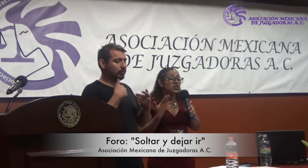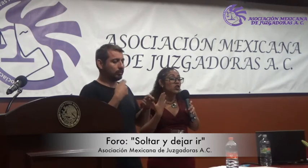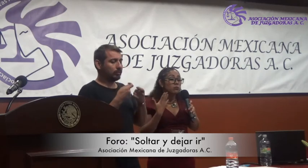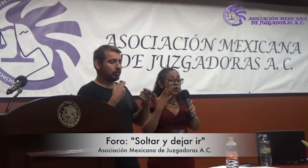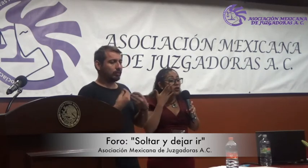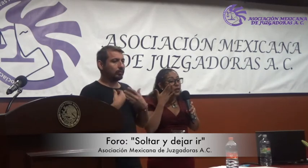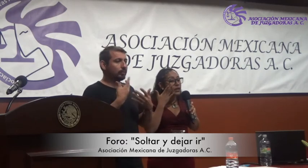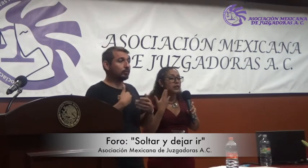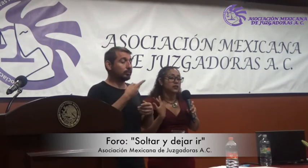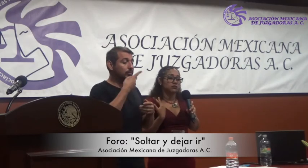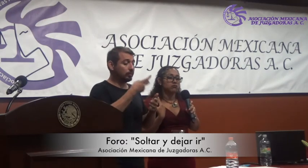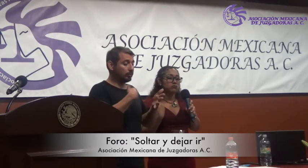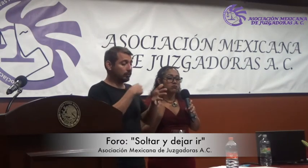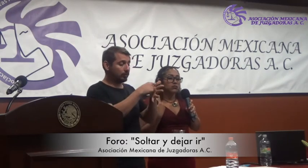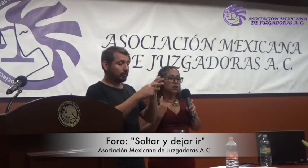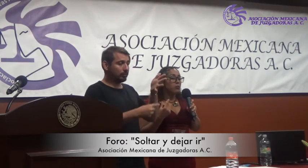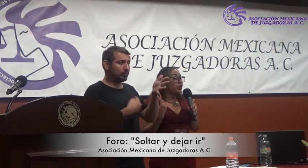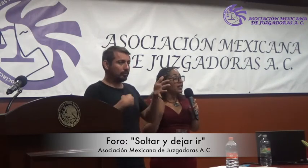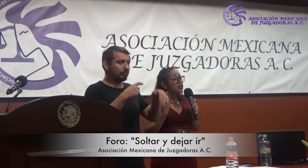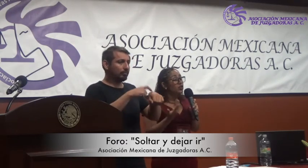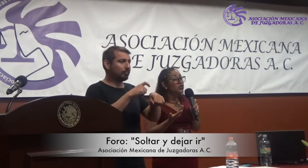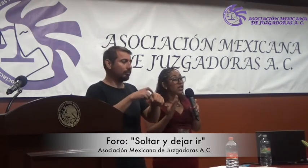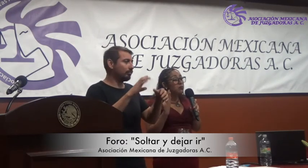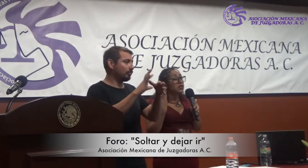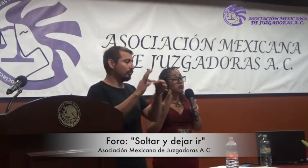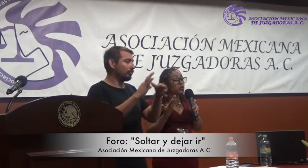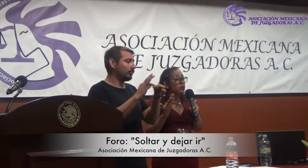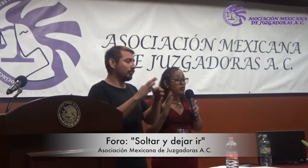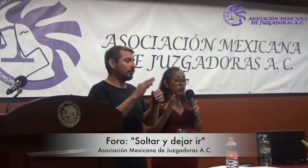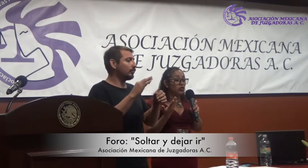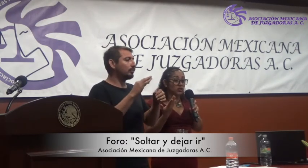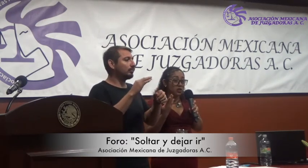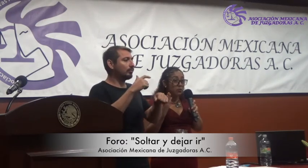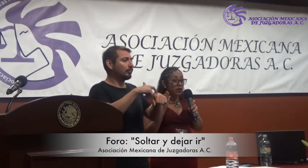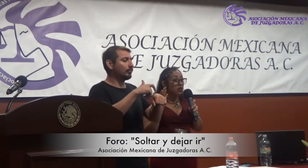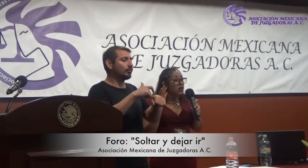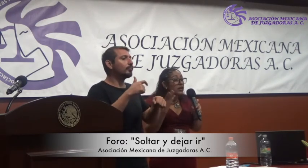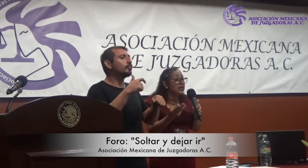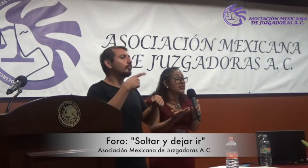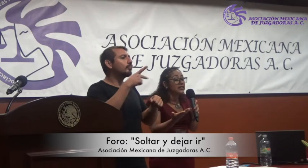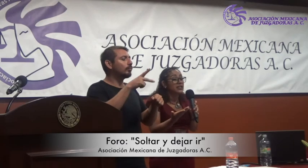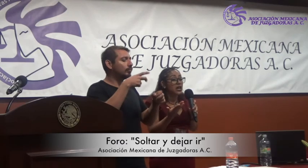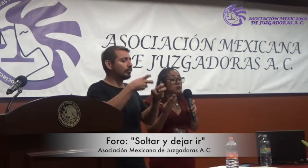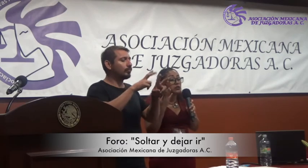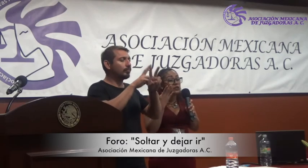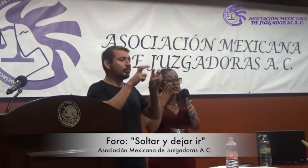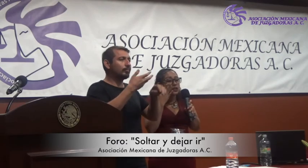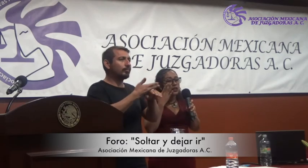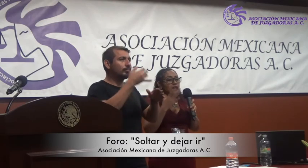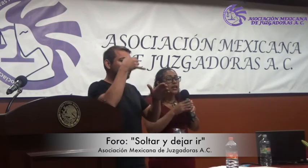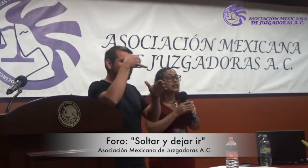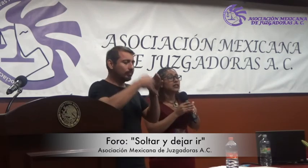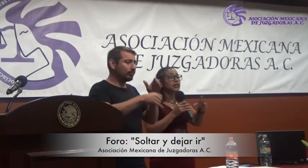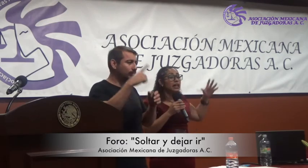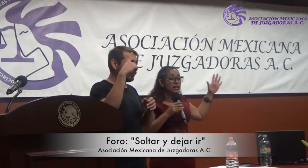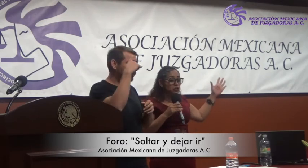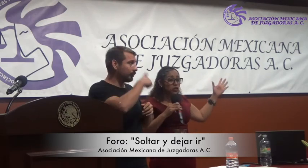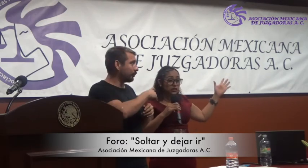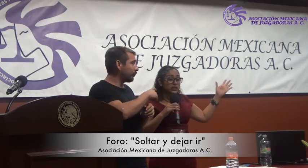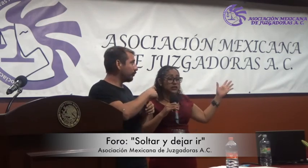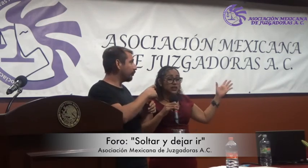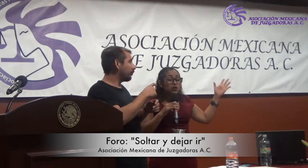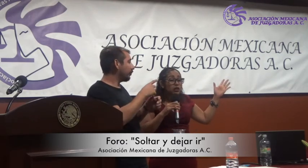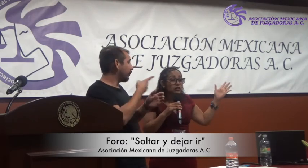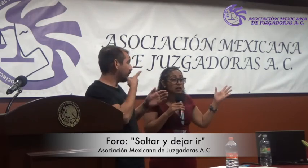siquiera conocido un poco de ellas. Porque son temas muy profundos y porque lo que aquí necesitábamos decir es que